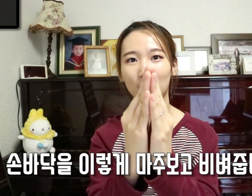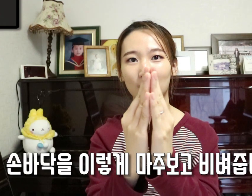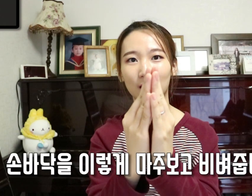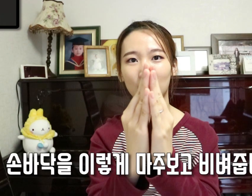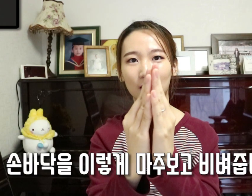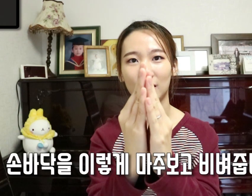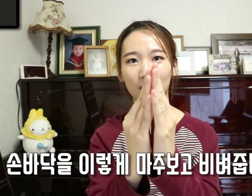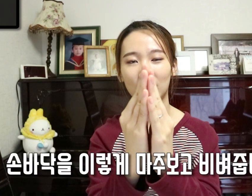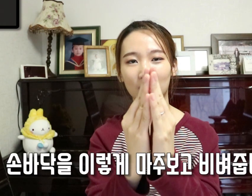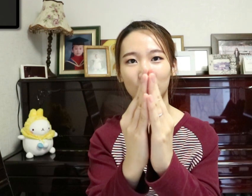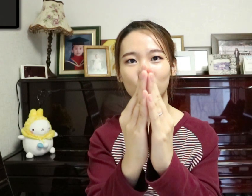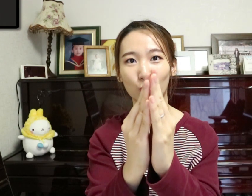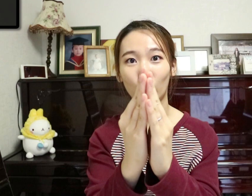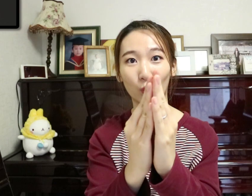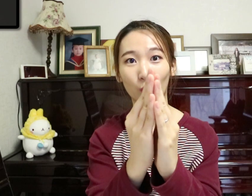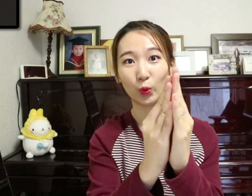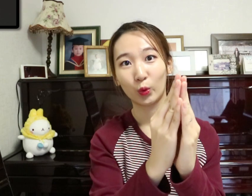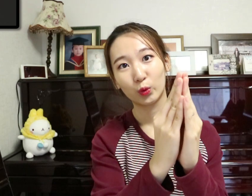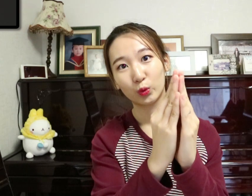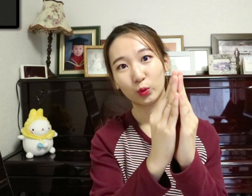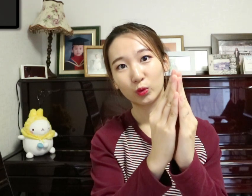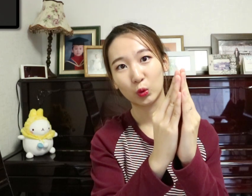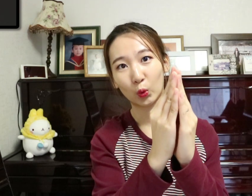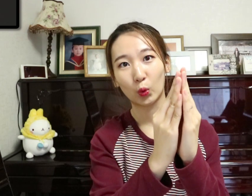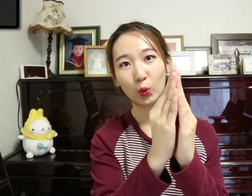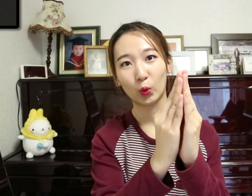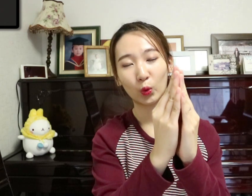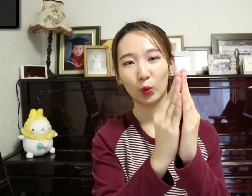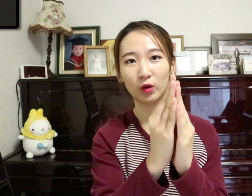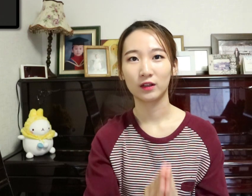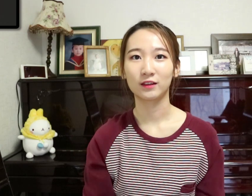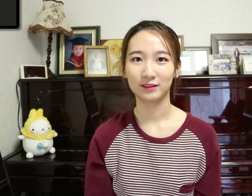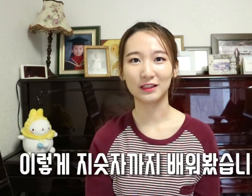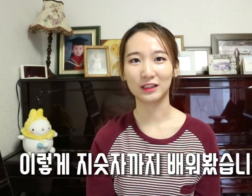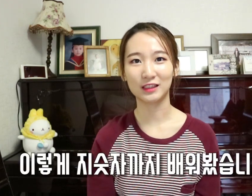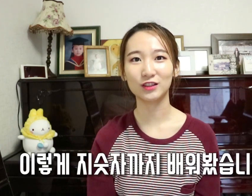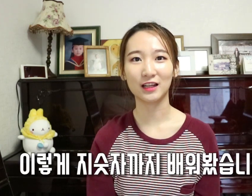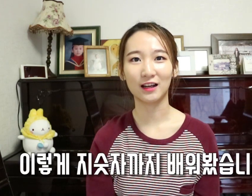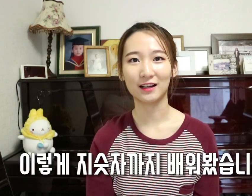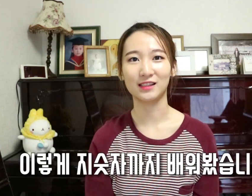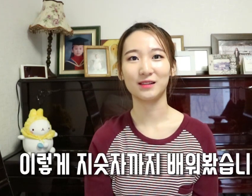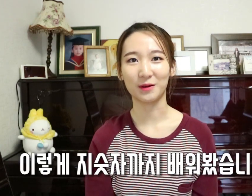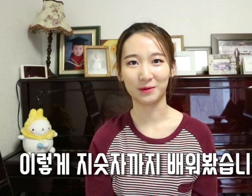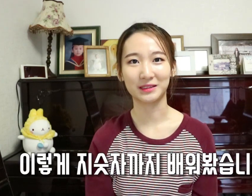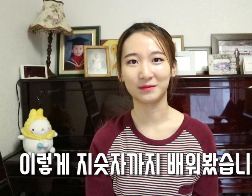됩니다. 이게 조. 조. 이렇게 지수자까지